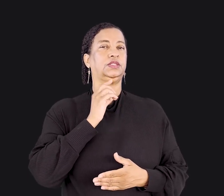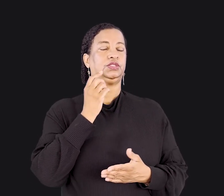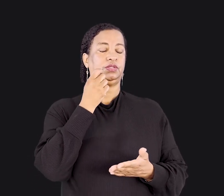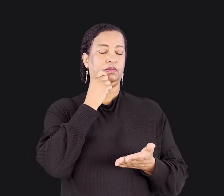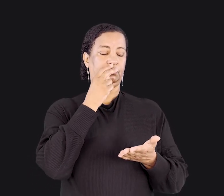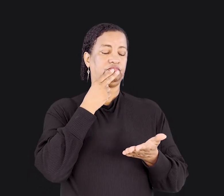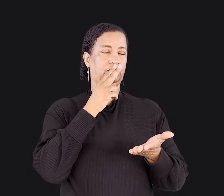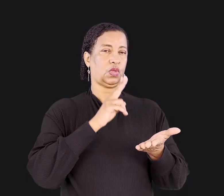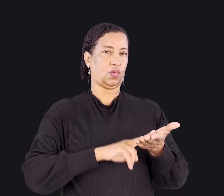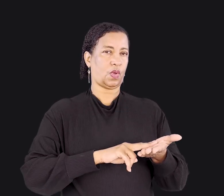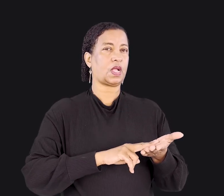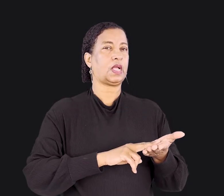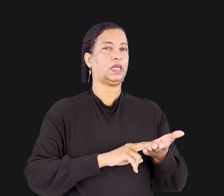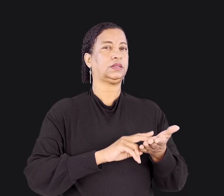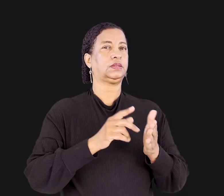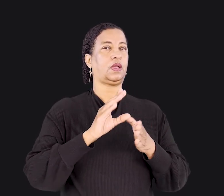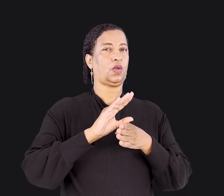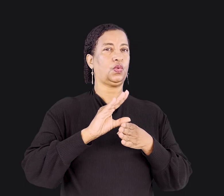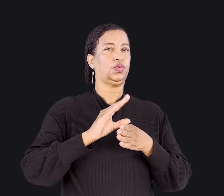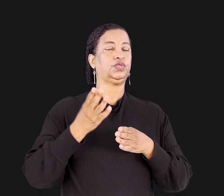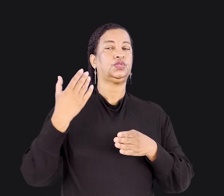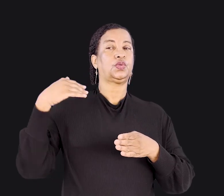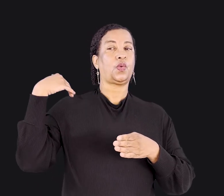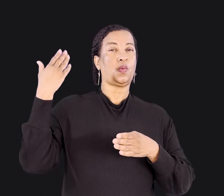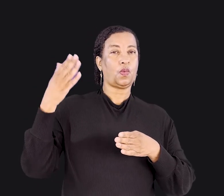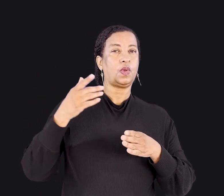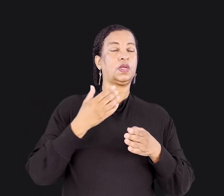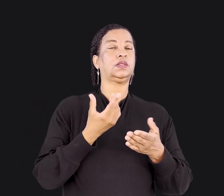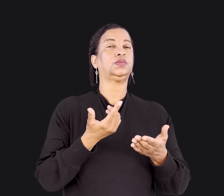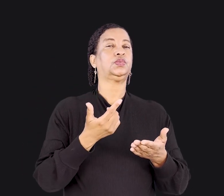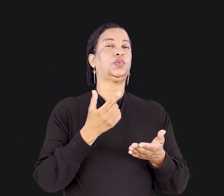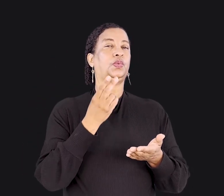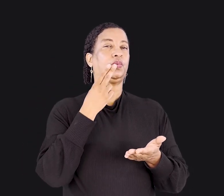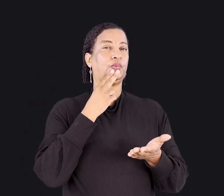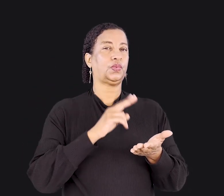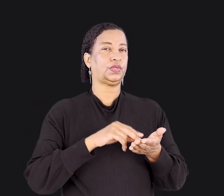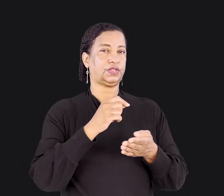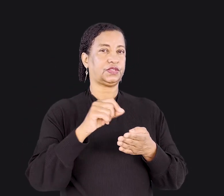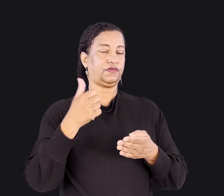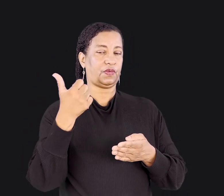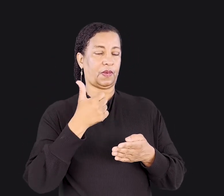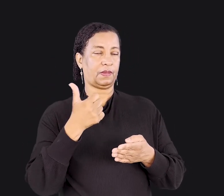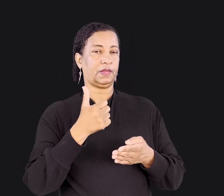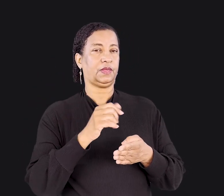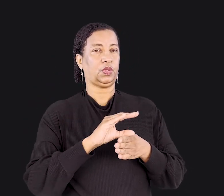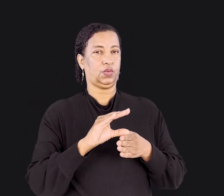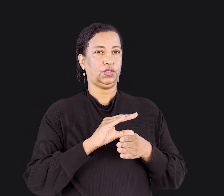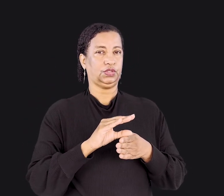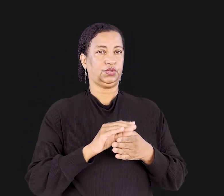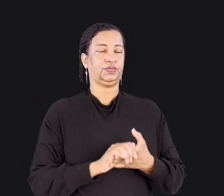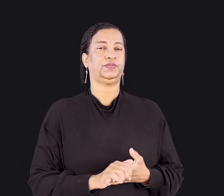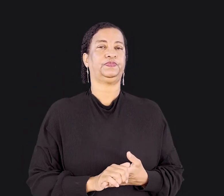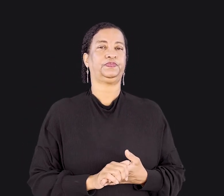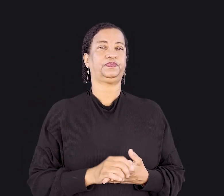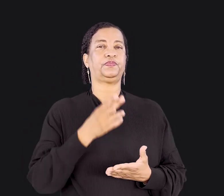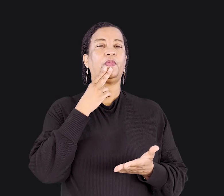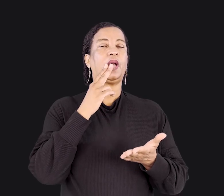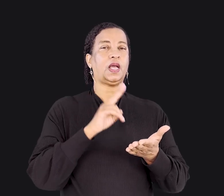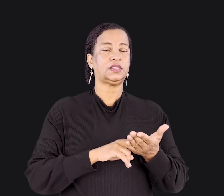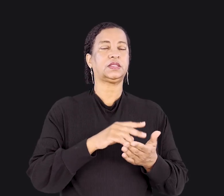aos Coríntios quando escreveu a que conhecemos por 1 Coríntios. Sendo assim, as cartas que